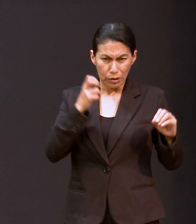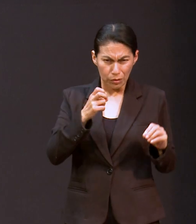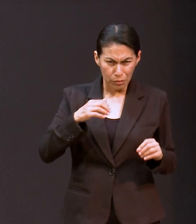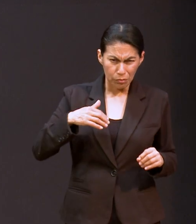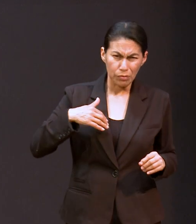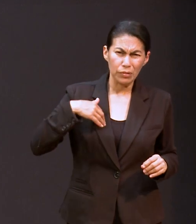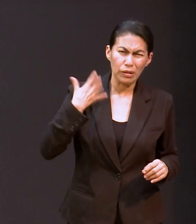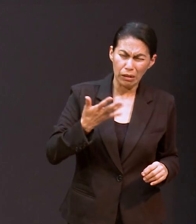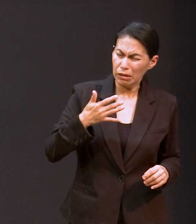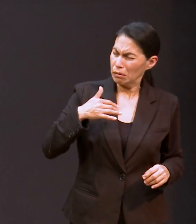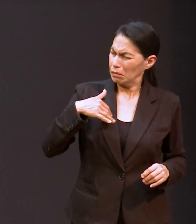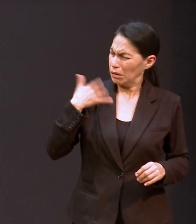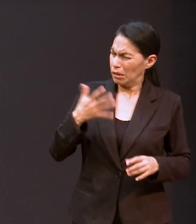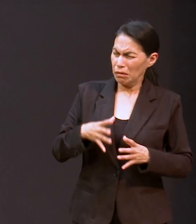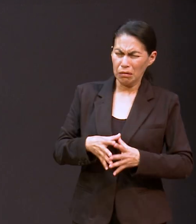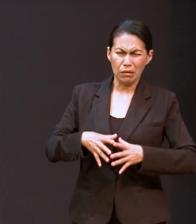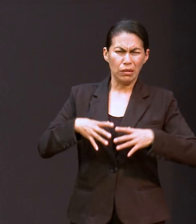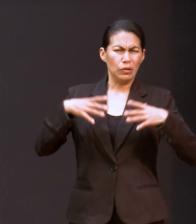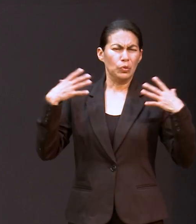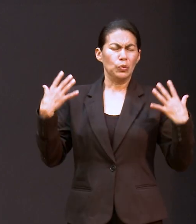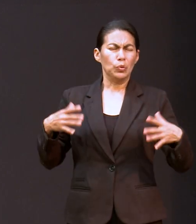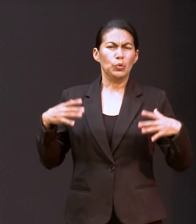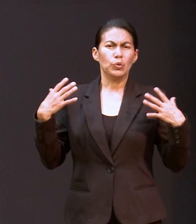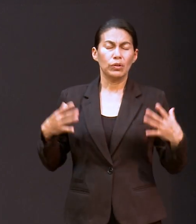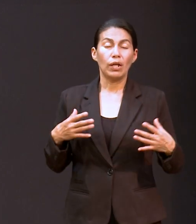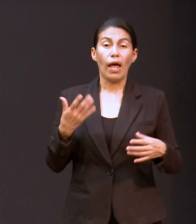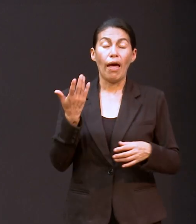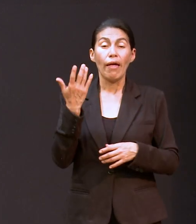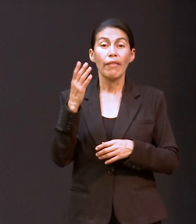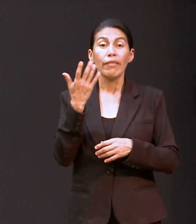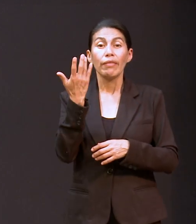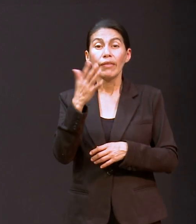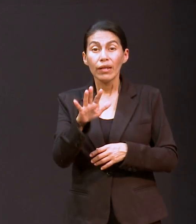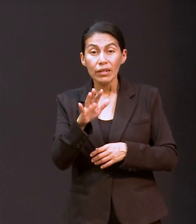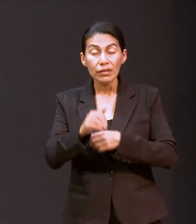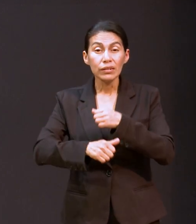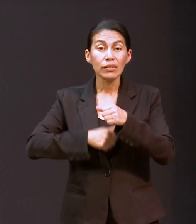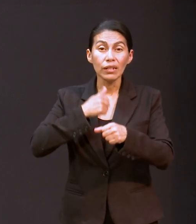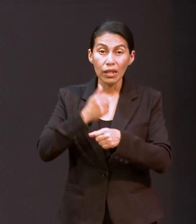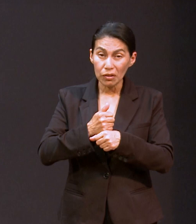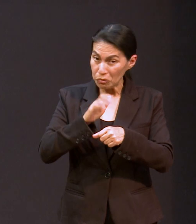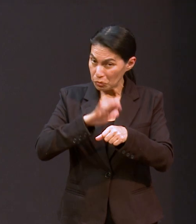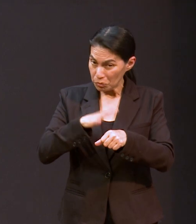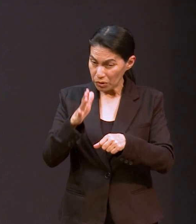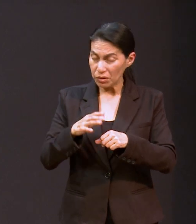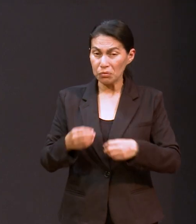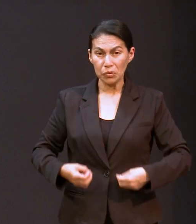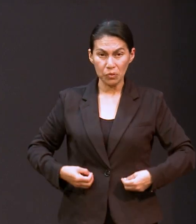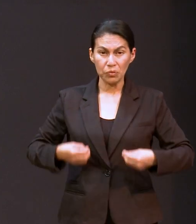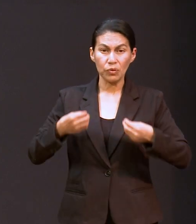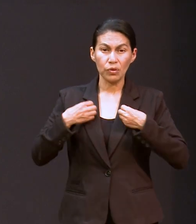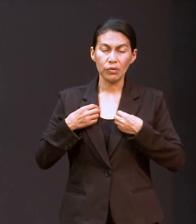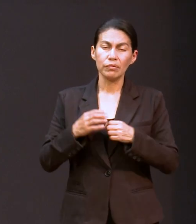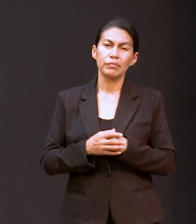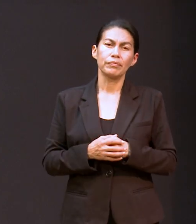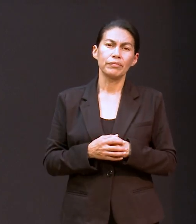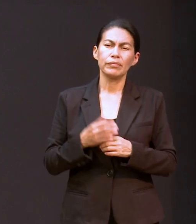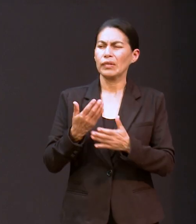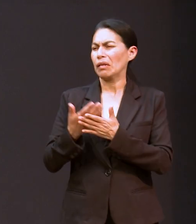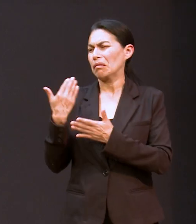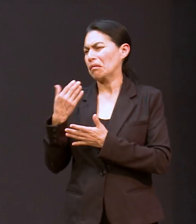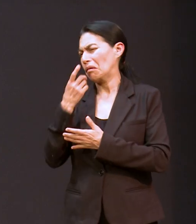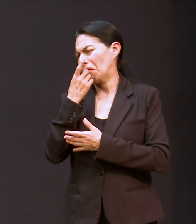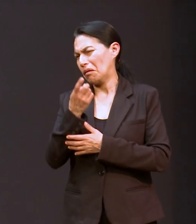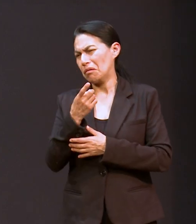no y es un milagro un milagro tan grande porque él Pudo por diez años más porque ya lo habían dicho que ya no no